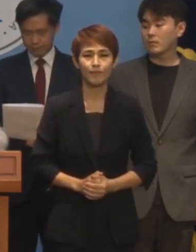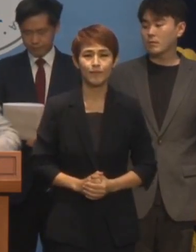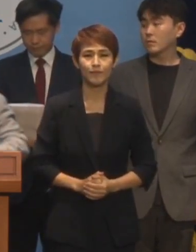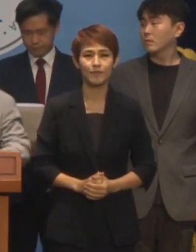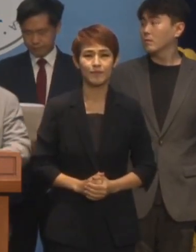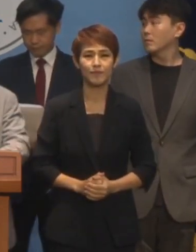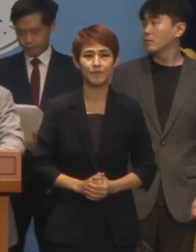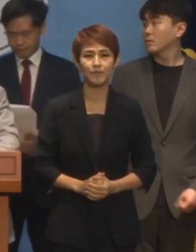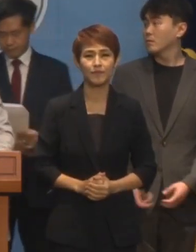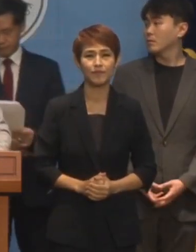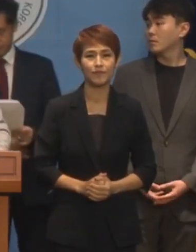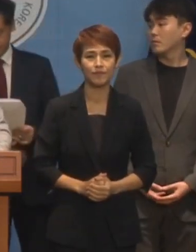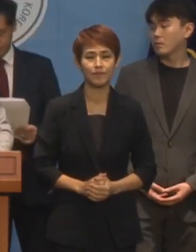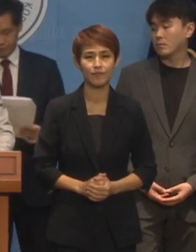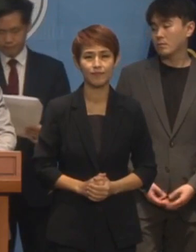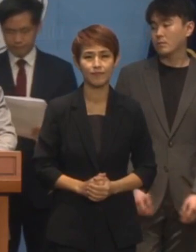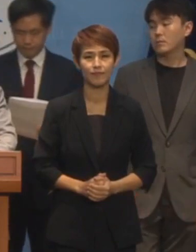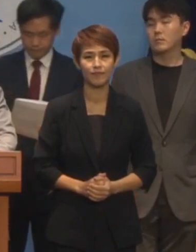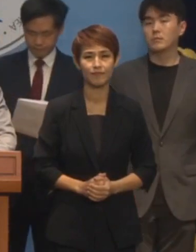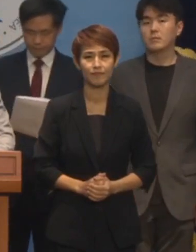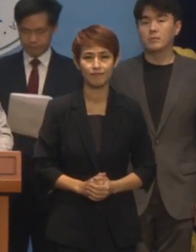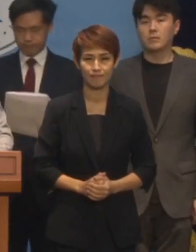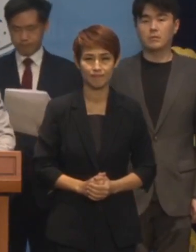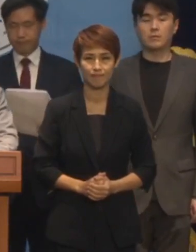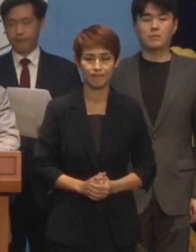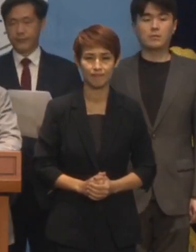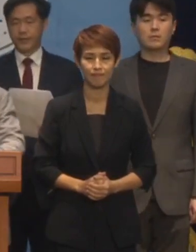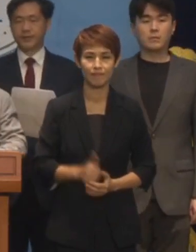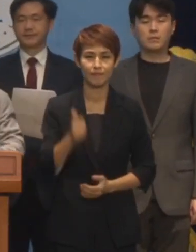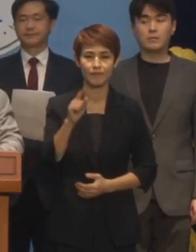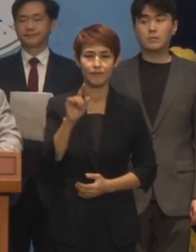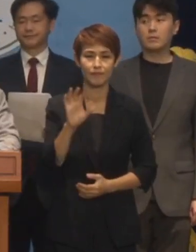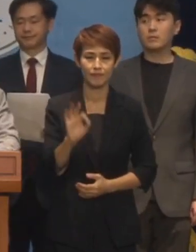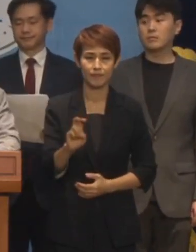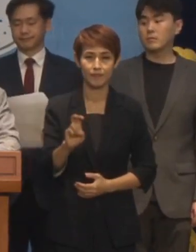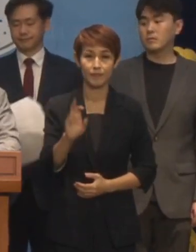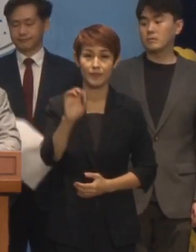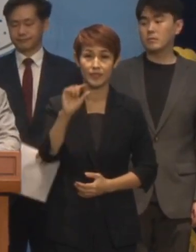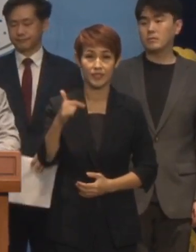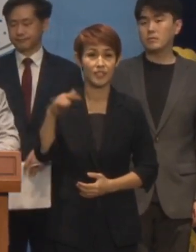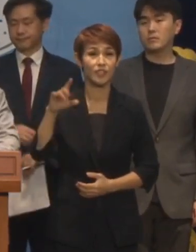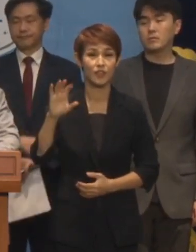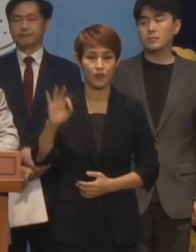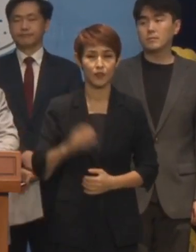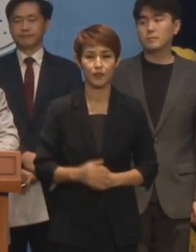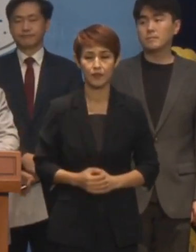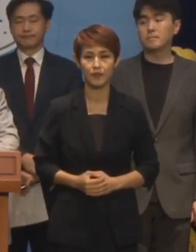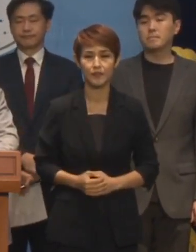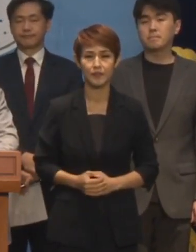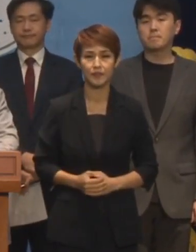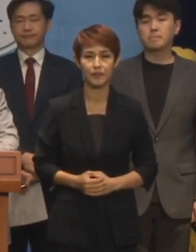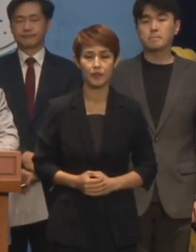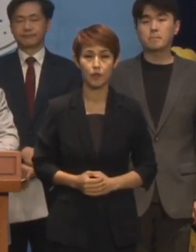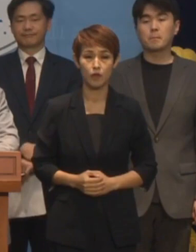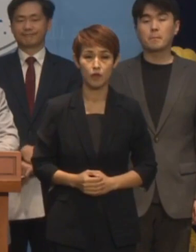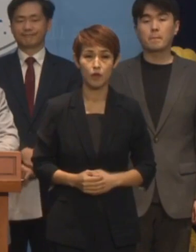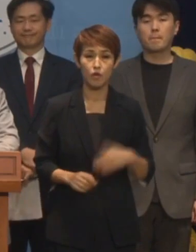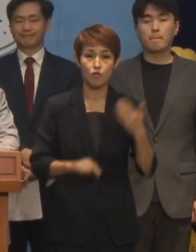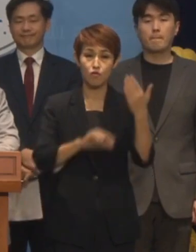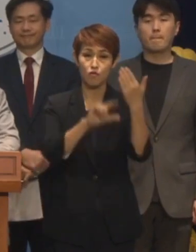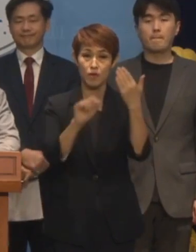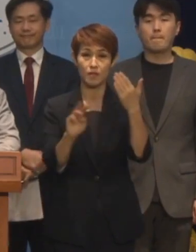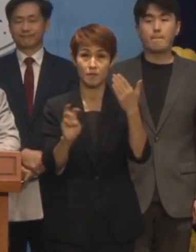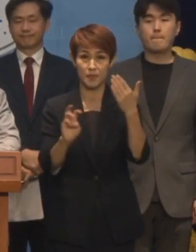예, 마포울 당협위원장 하문경입니다. 저희는 9월 30일이 위증교사